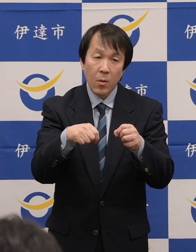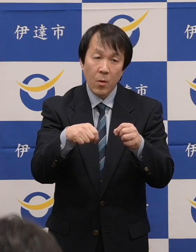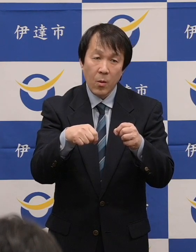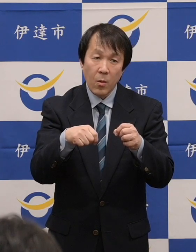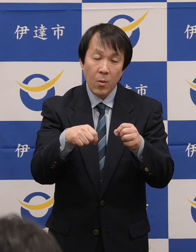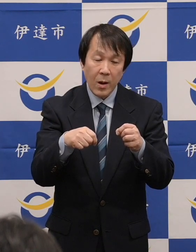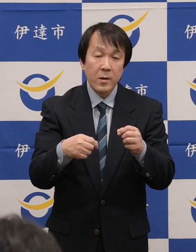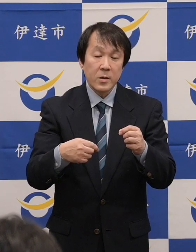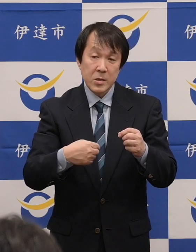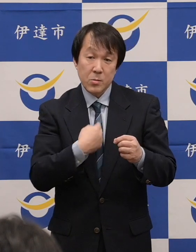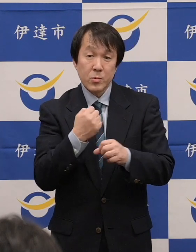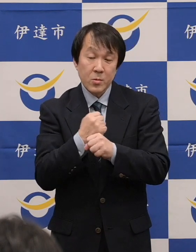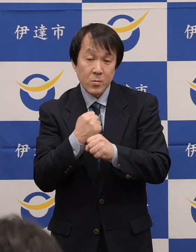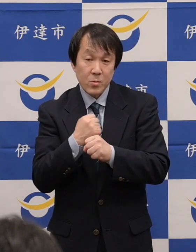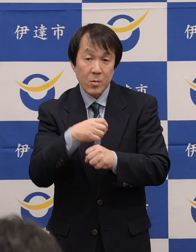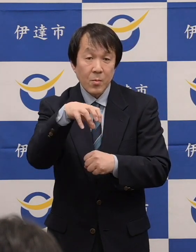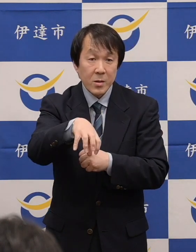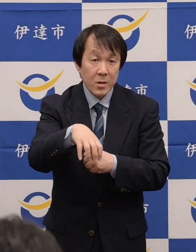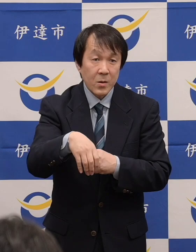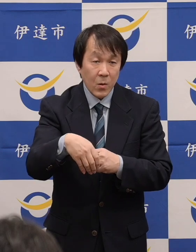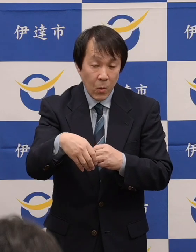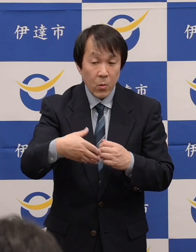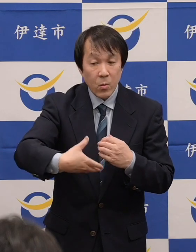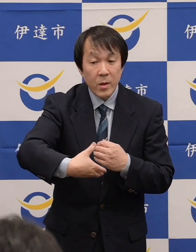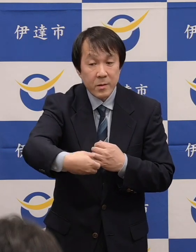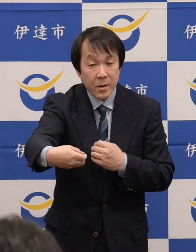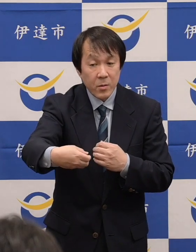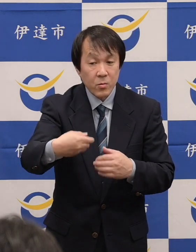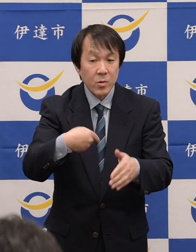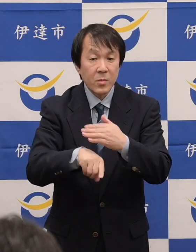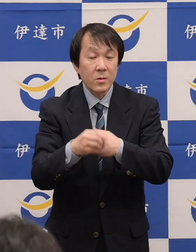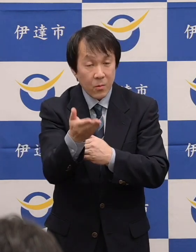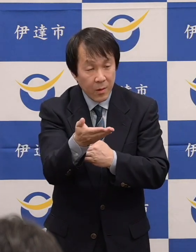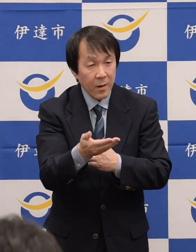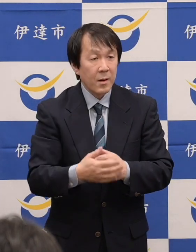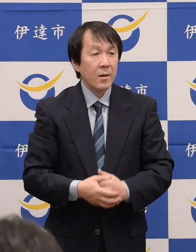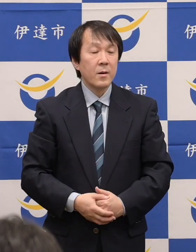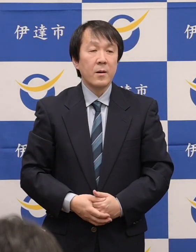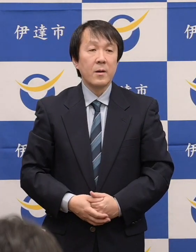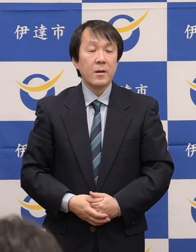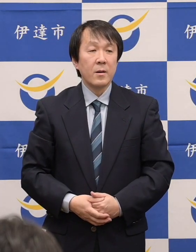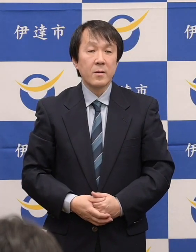その地域住民へのレンタルとはまた別なんでしょうか。